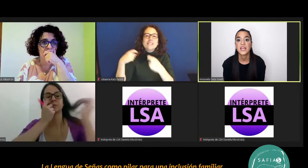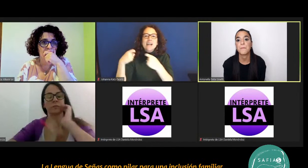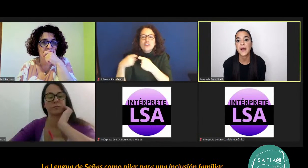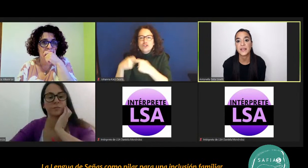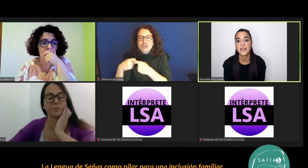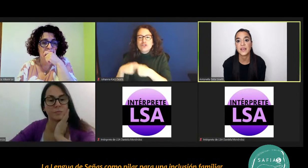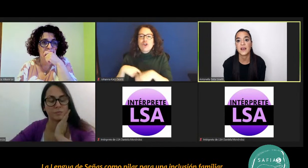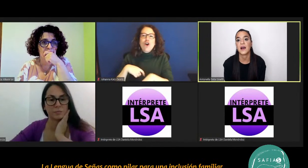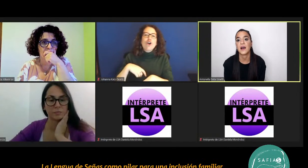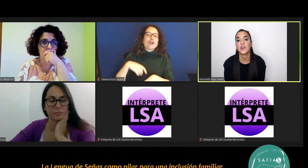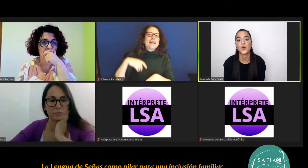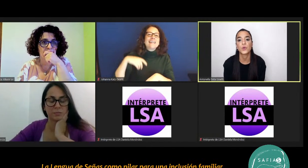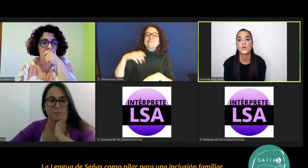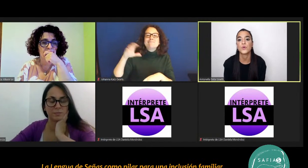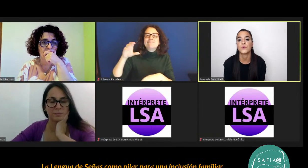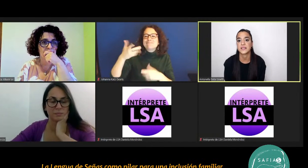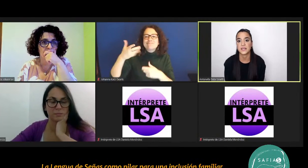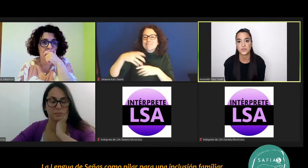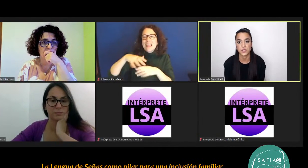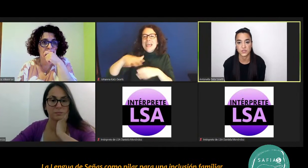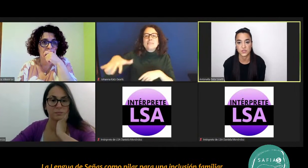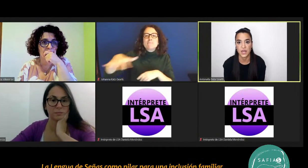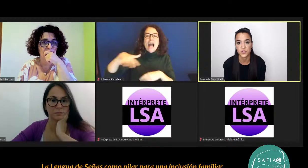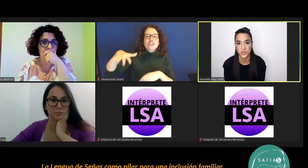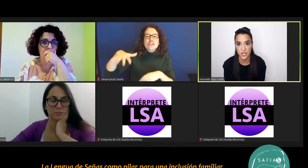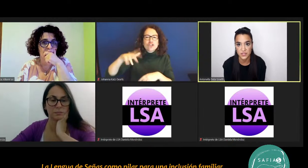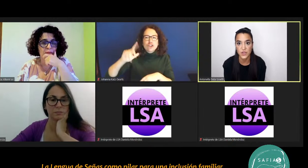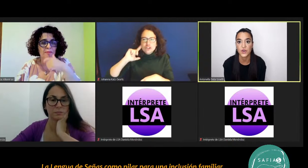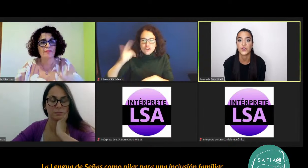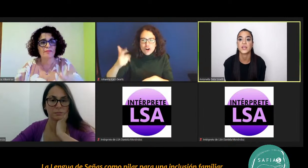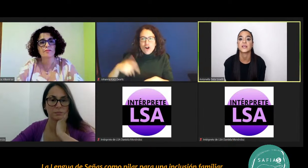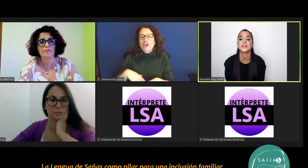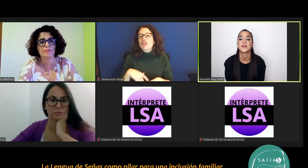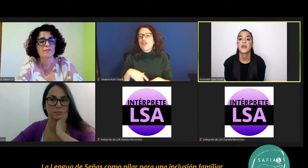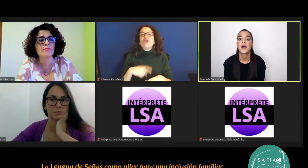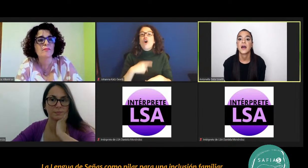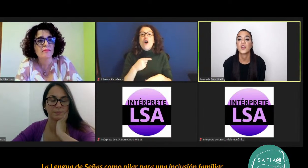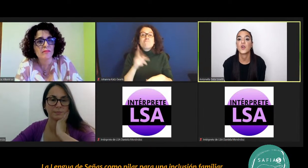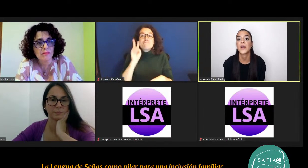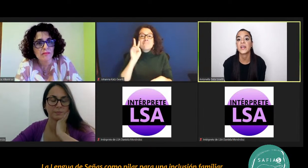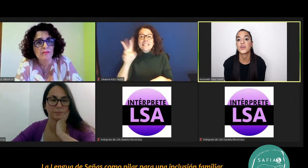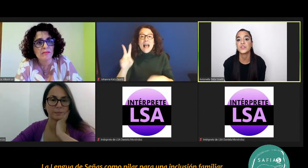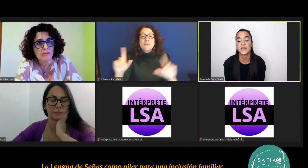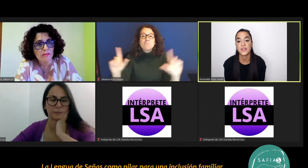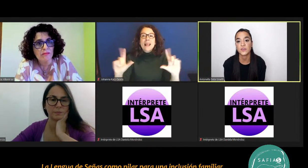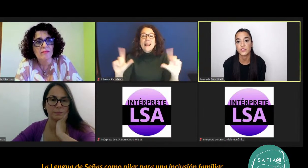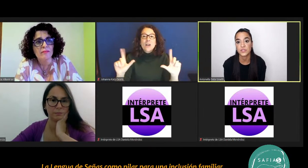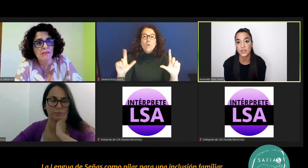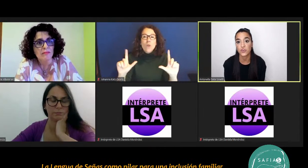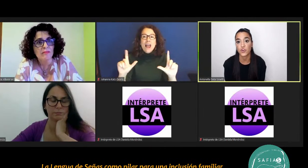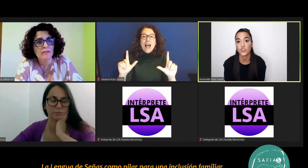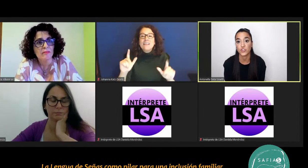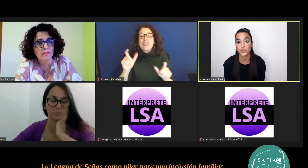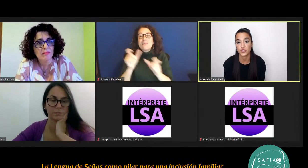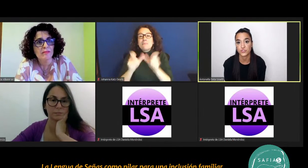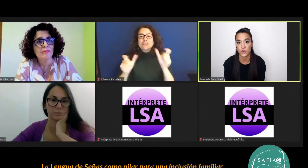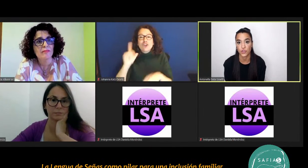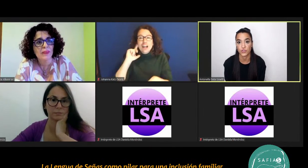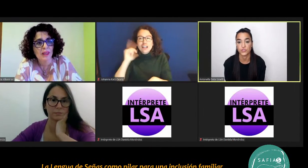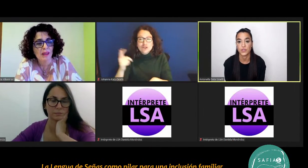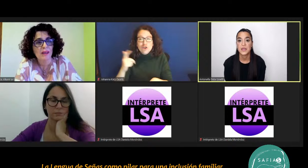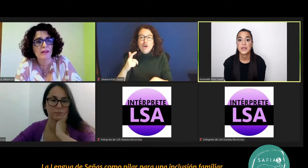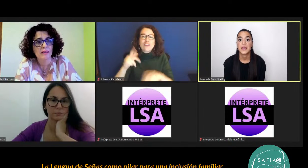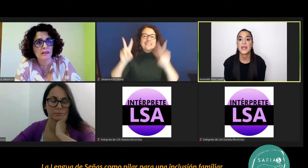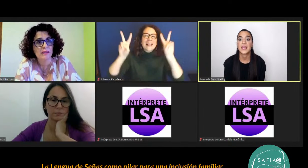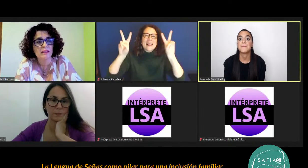y acompaña a los clubes, a las asociaciones, a los lugares donde tienen contacto con otros